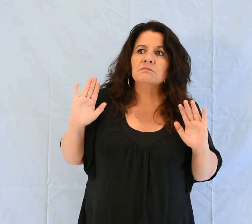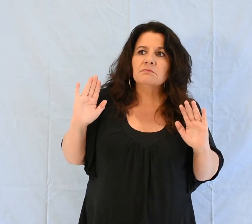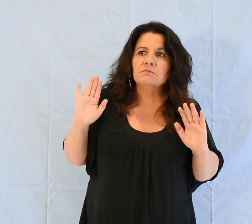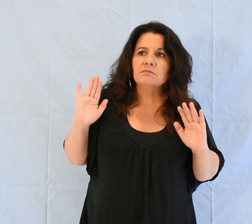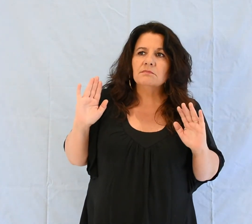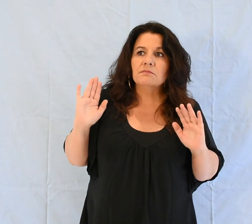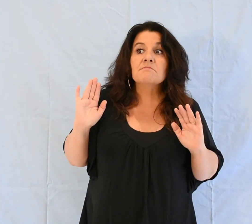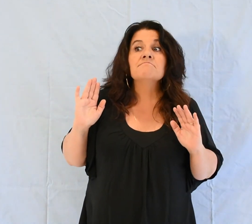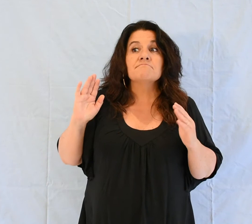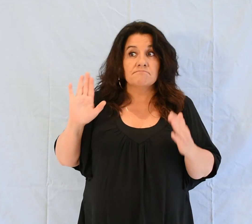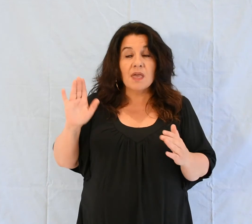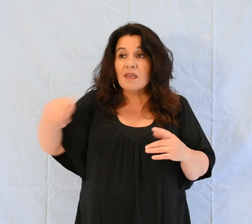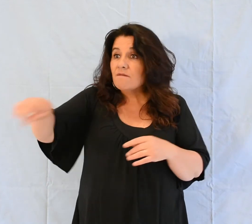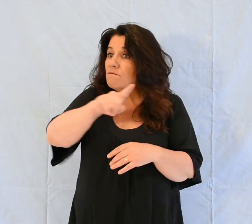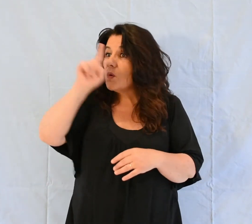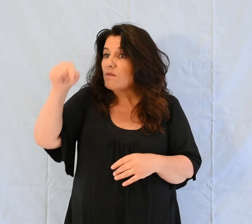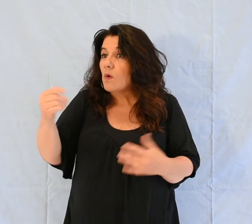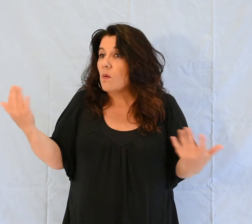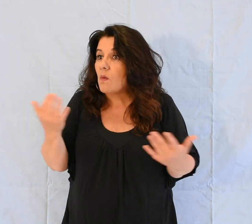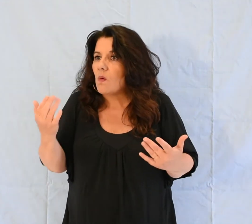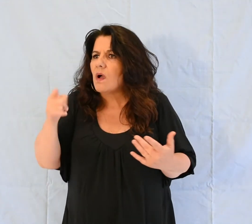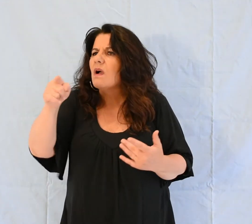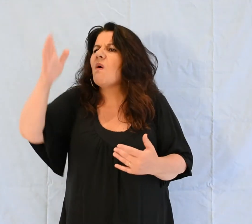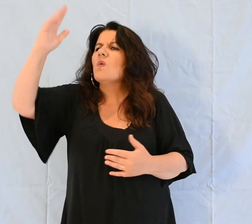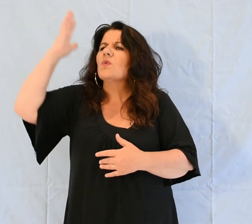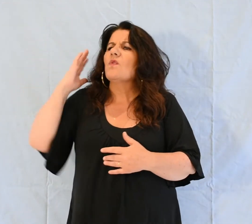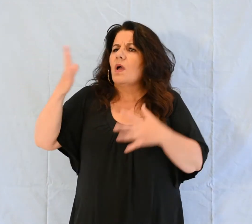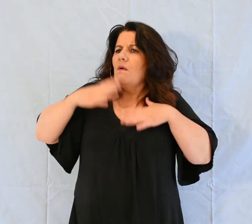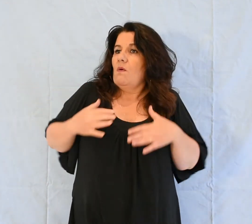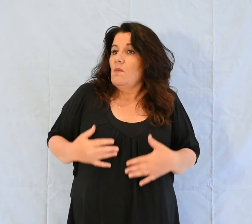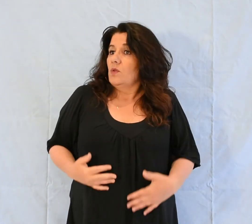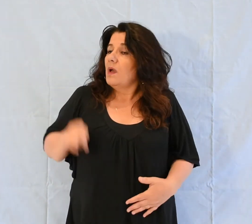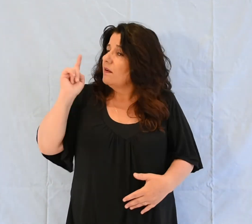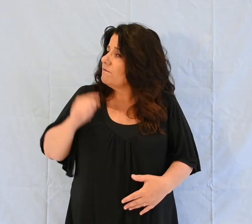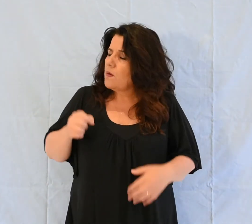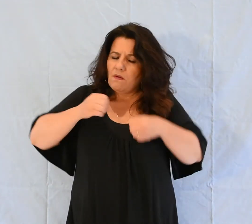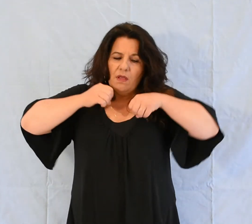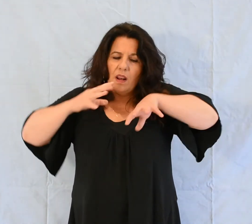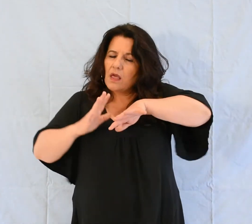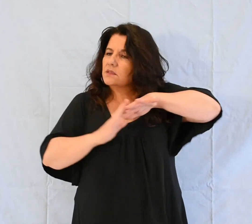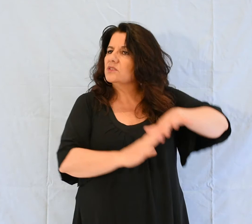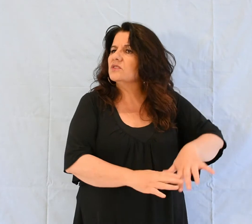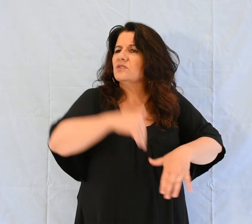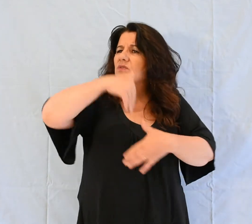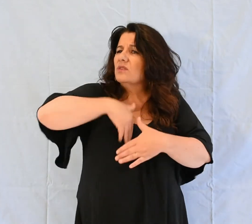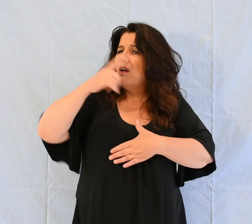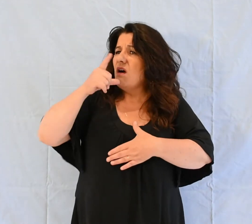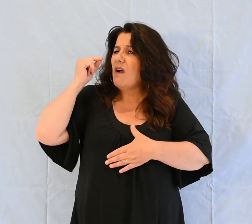Il s'agit de vous défaire de votre conduite d'autrefois, c'est-à-dire de l'homme ancien, corrompu par